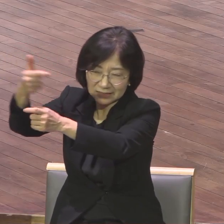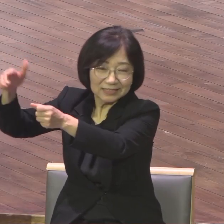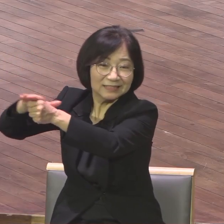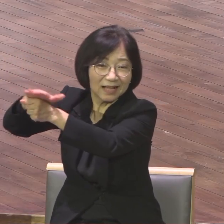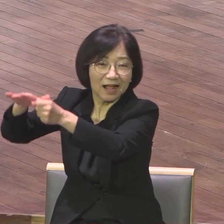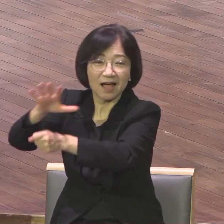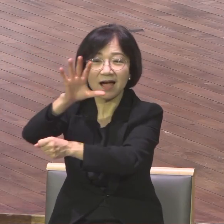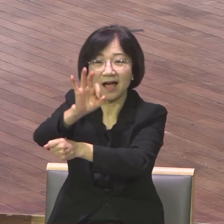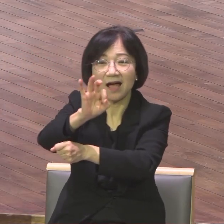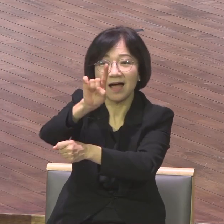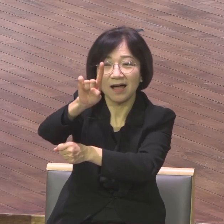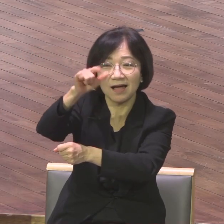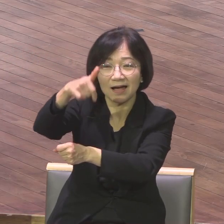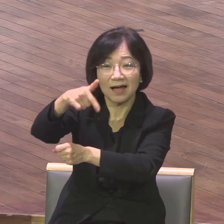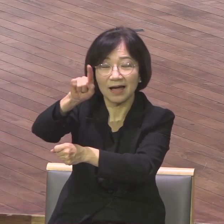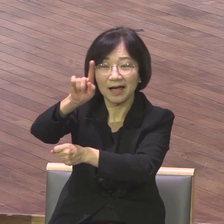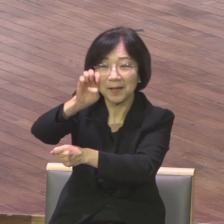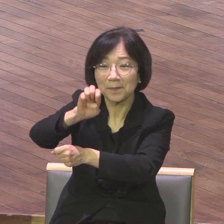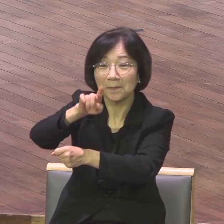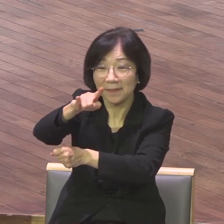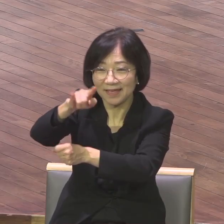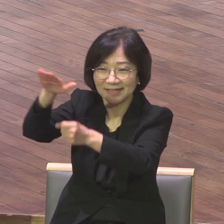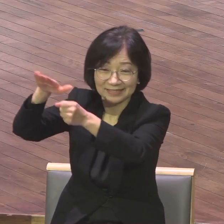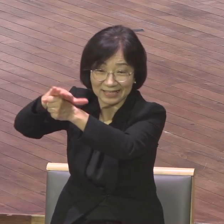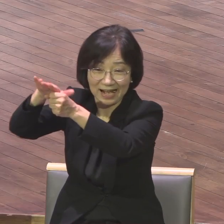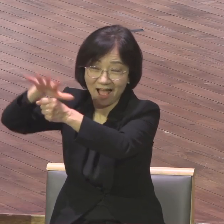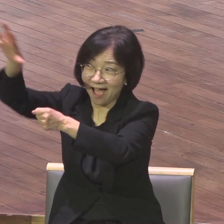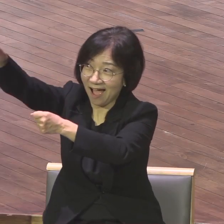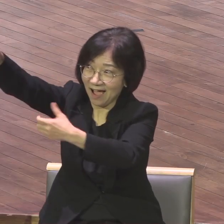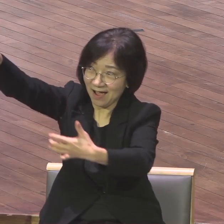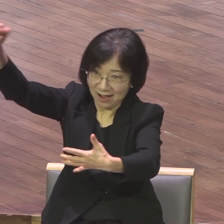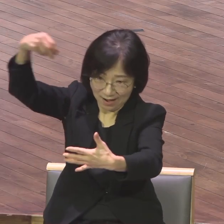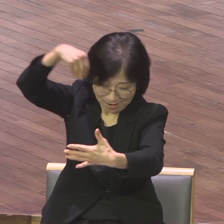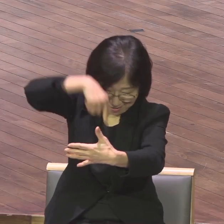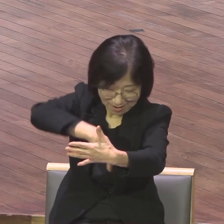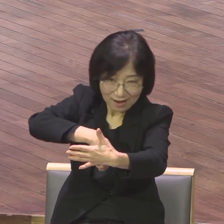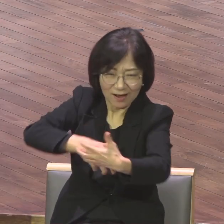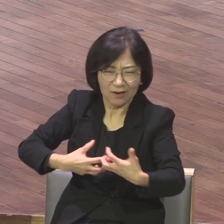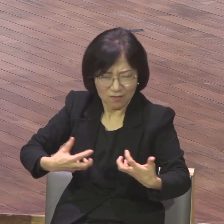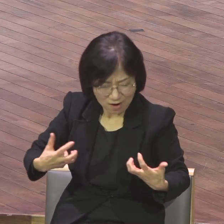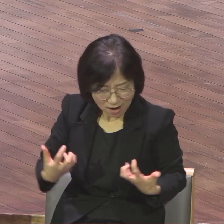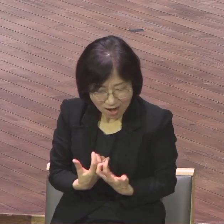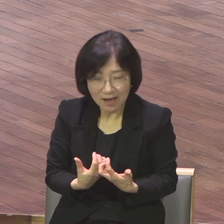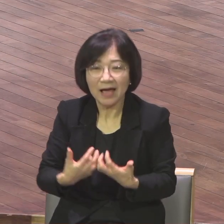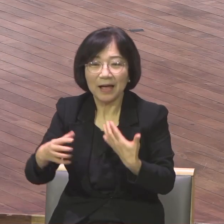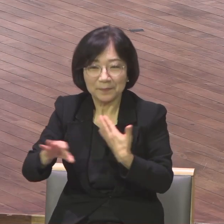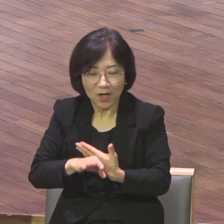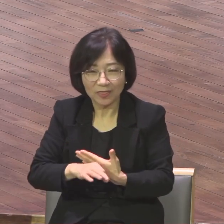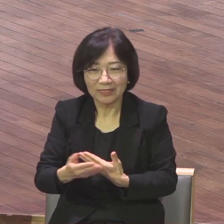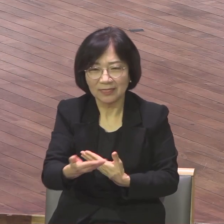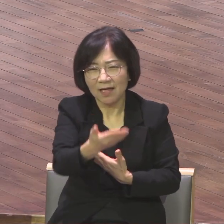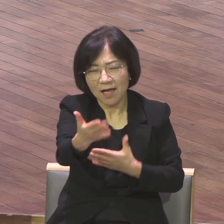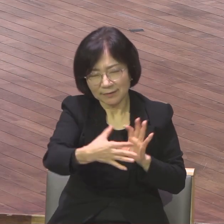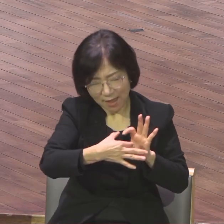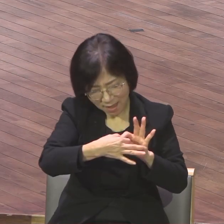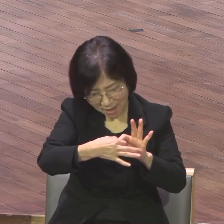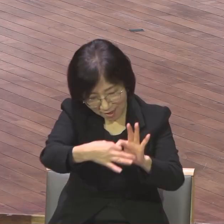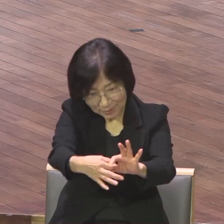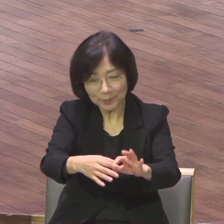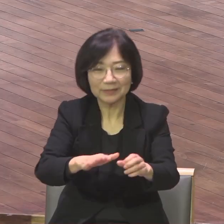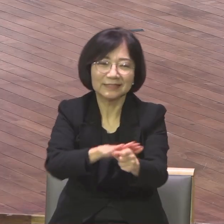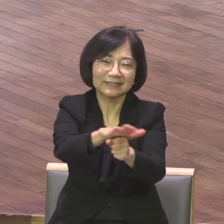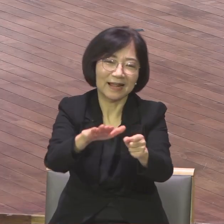아가페의 사랑을 우리가 충만히 맛보게 되면 지속적으로 상대방을 살릴 수가